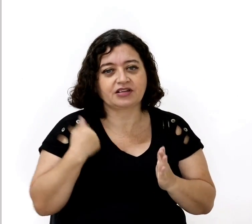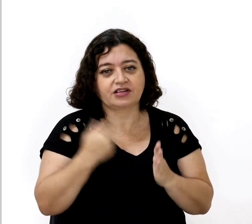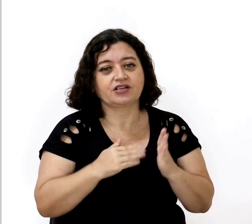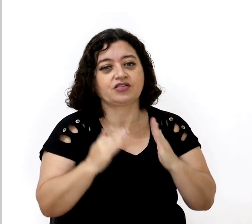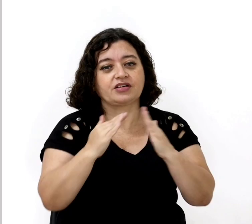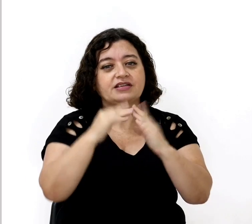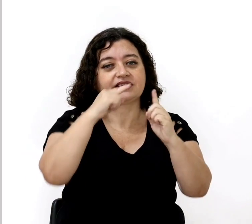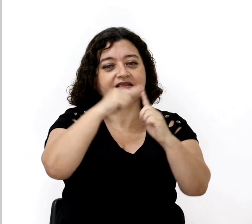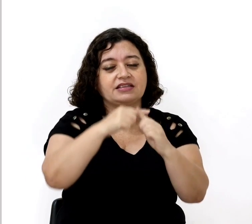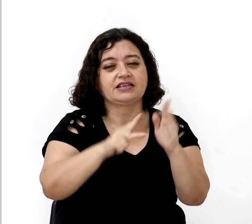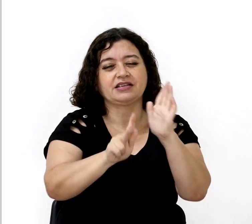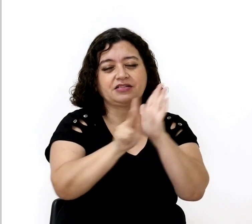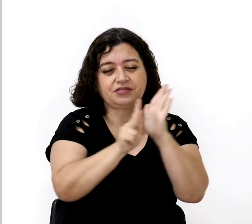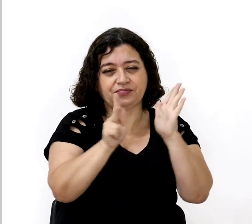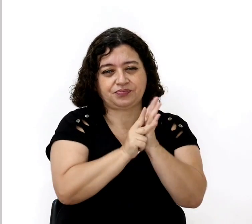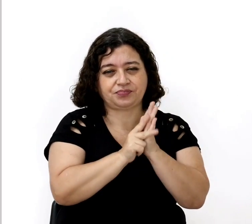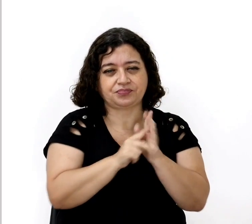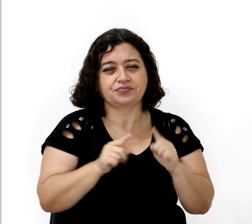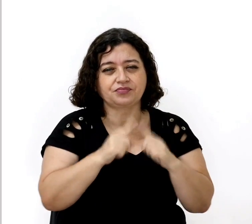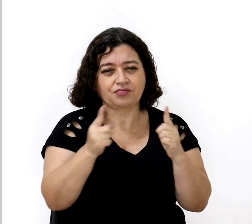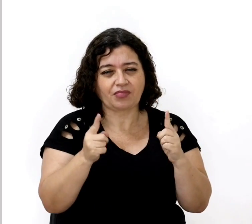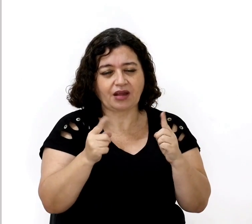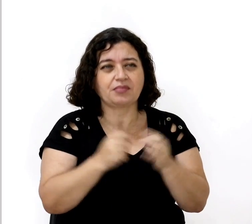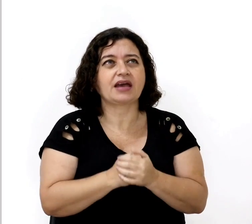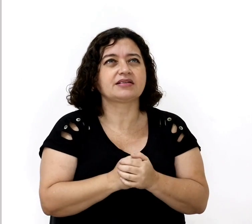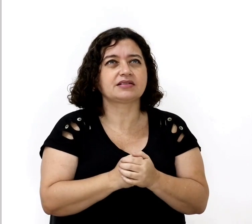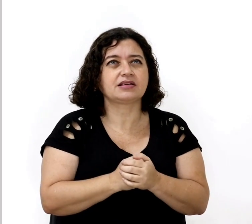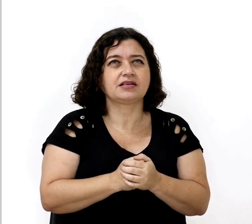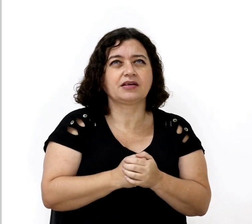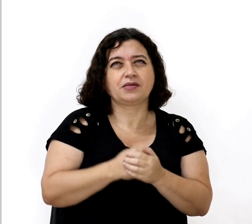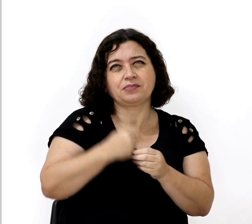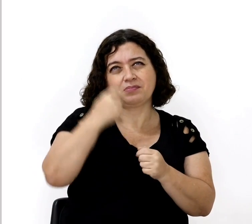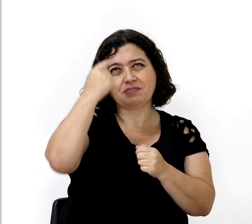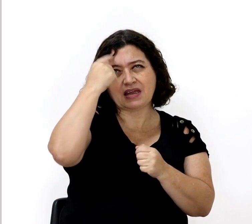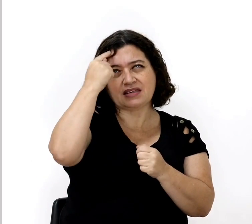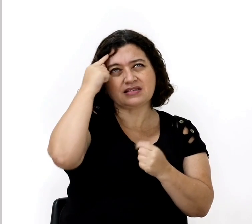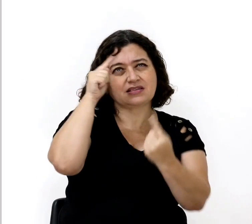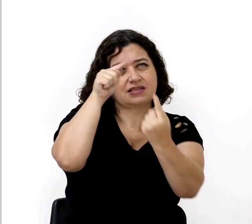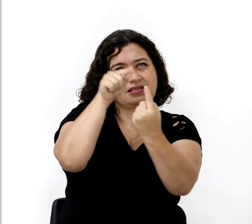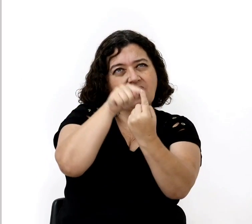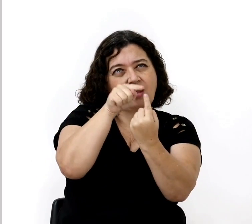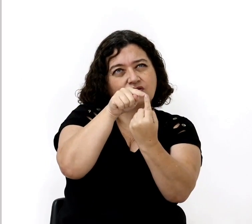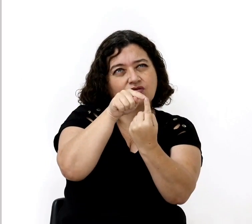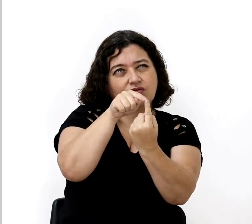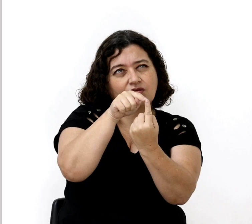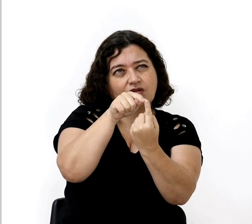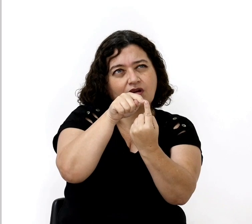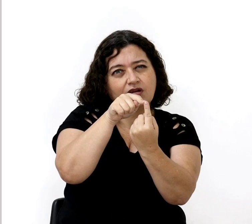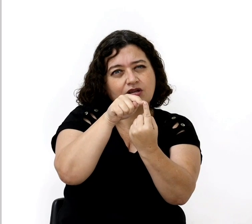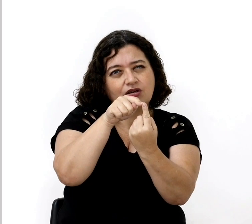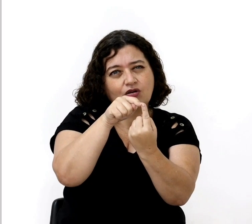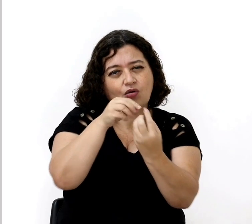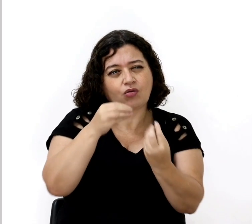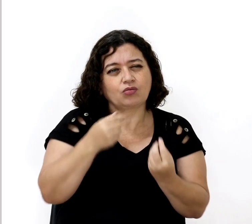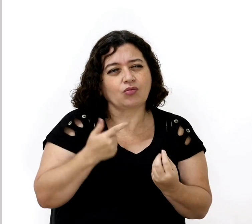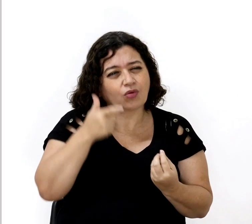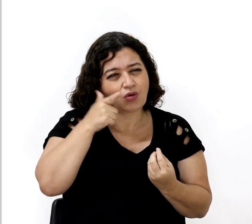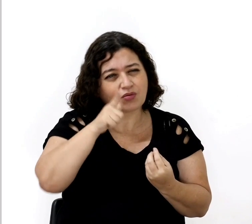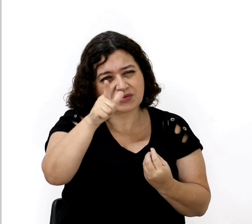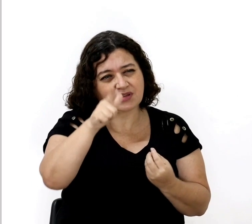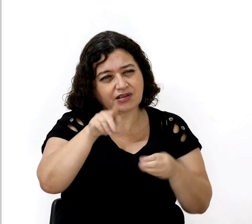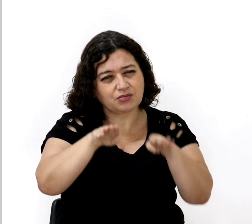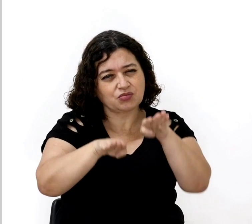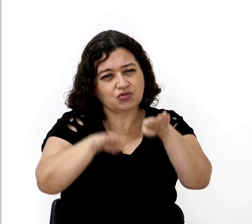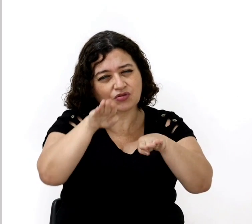da nossa igreja aqui, mas se a gente pensasse de um ponto de vista até genérico, será que nós conseguimos fazer esse